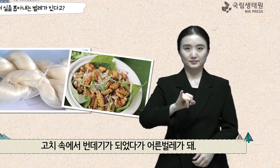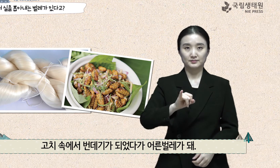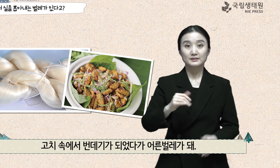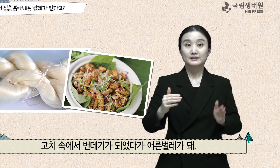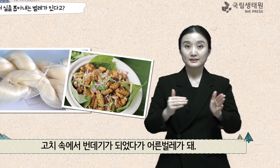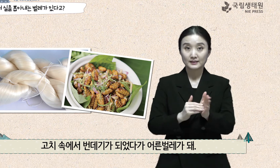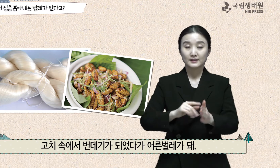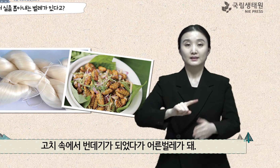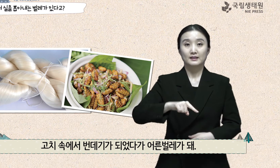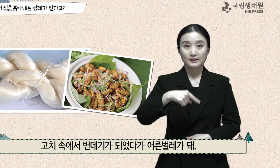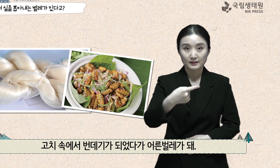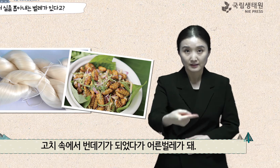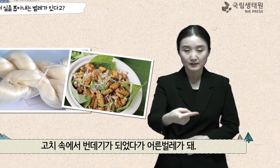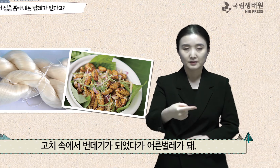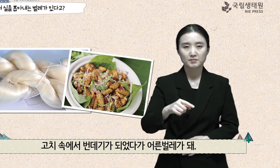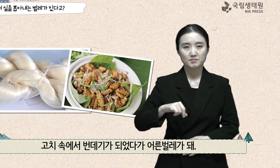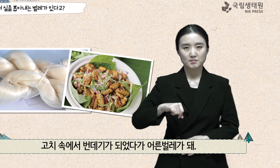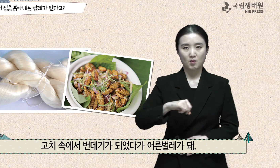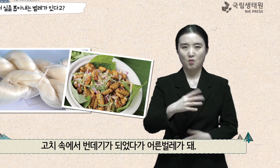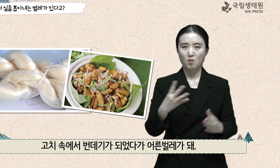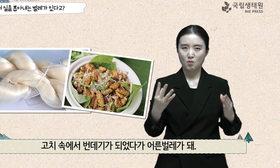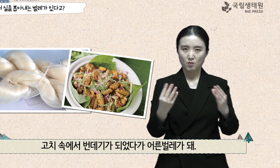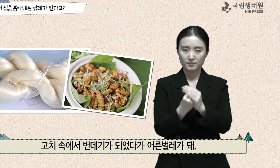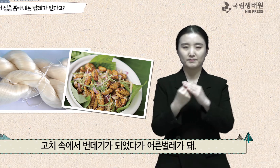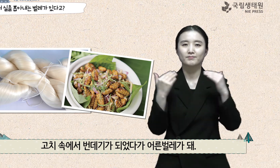되었다가 어른 벌레가 돼